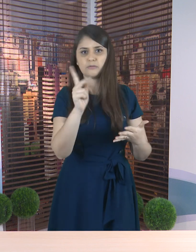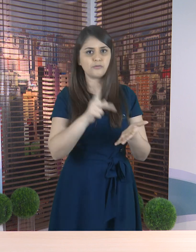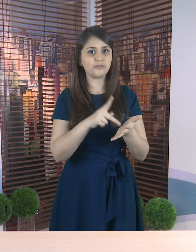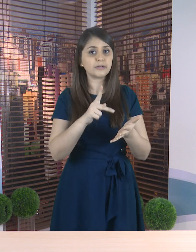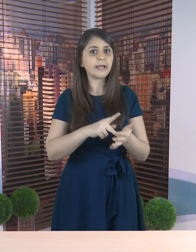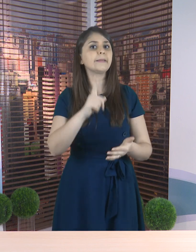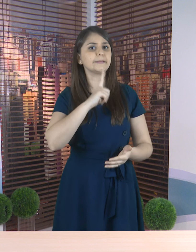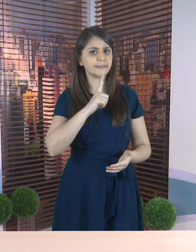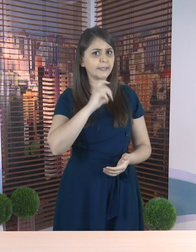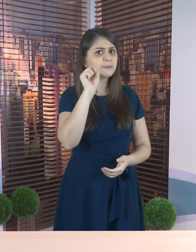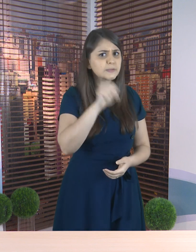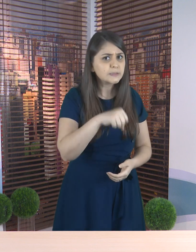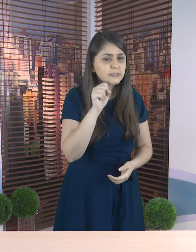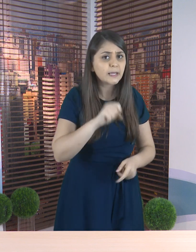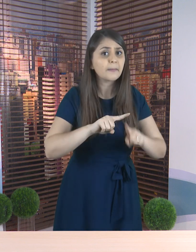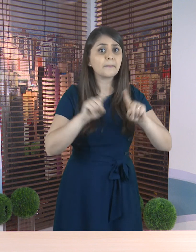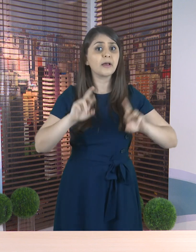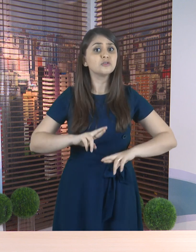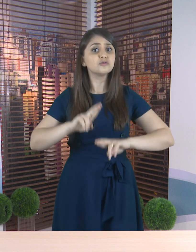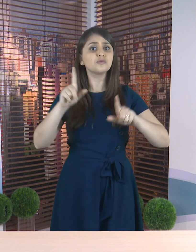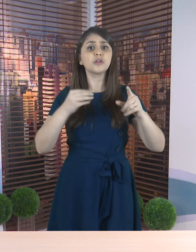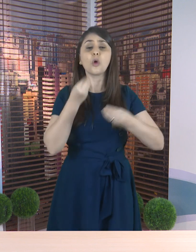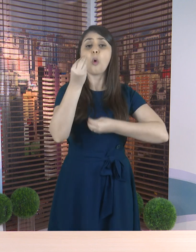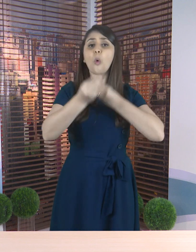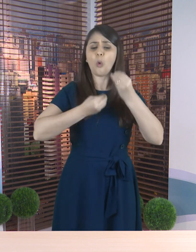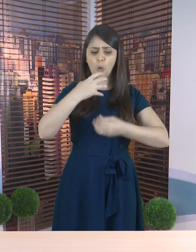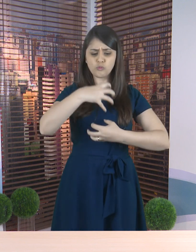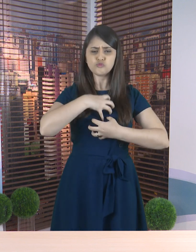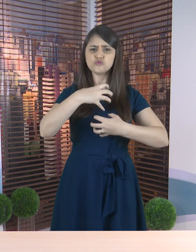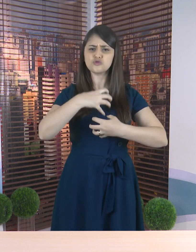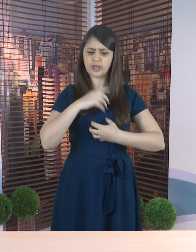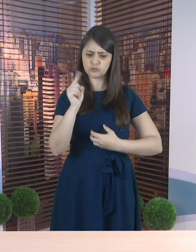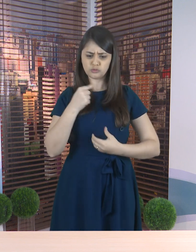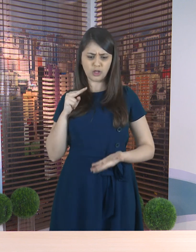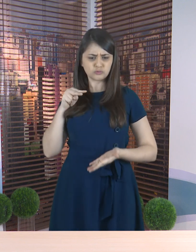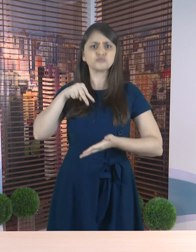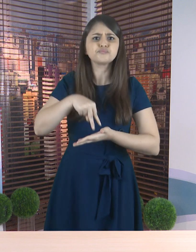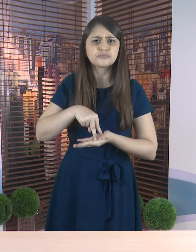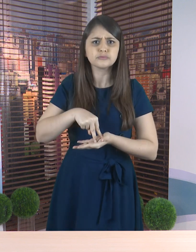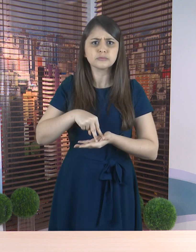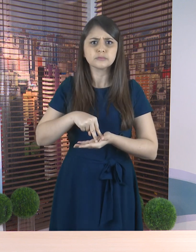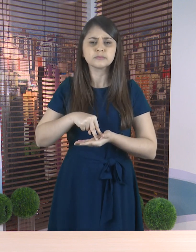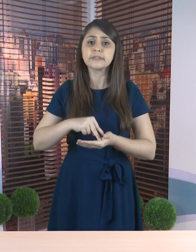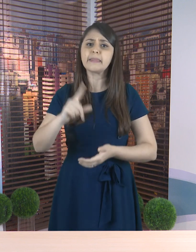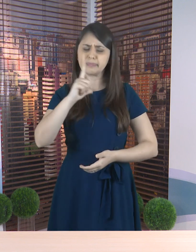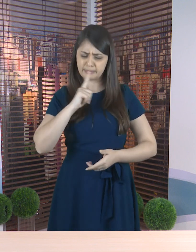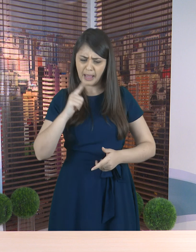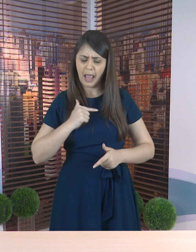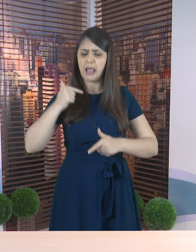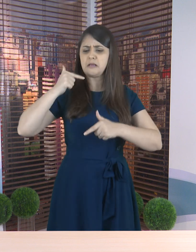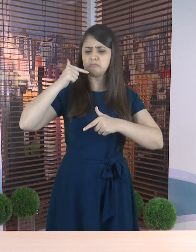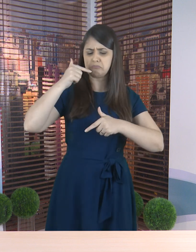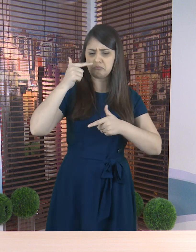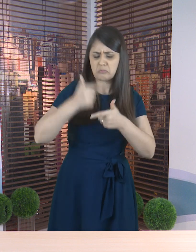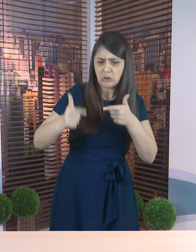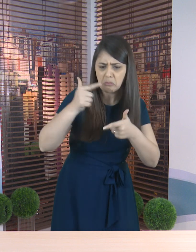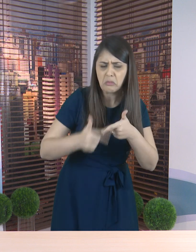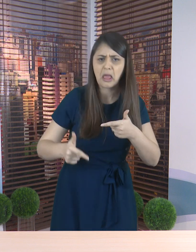provações, mas temos a firme convicção de que Cristo está presente. Ele é o Emanuel, o